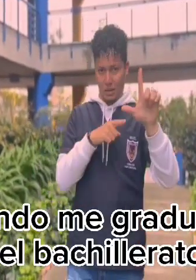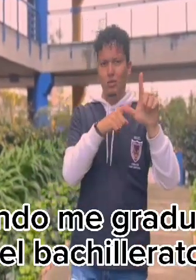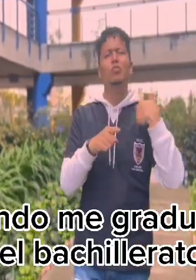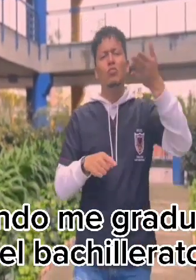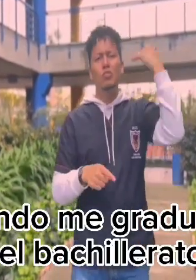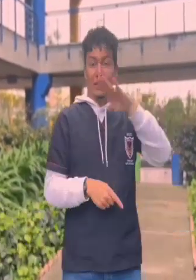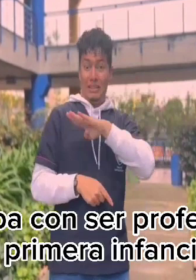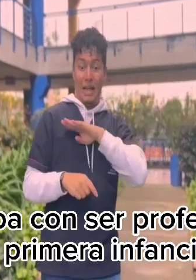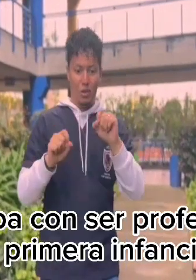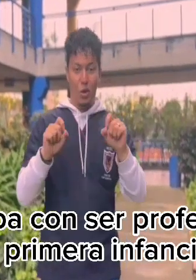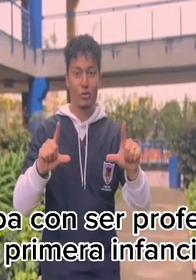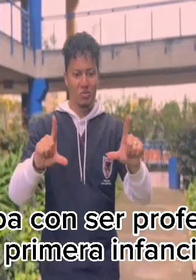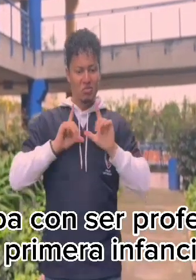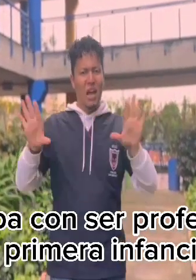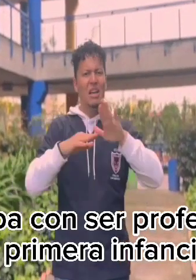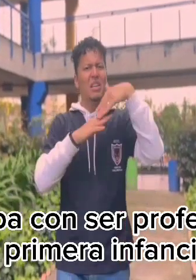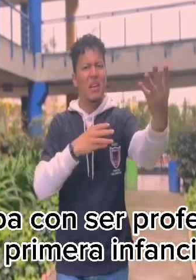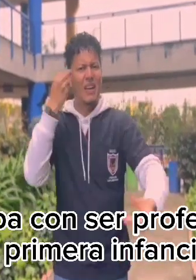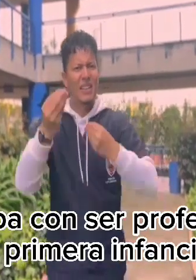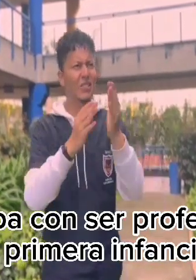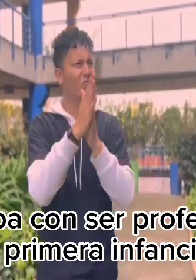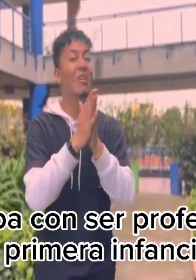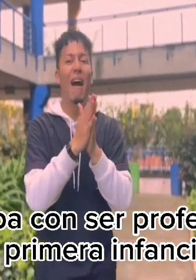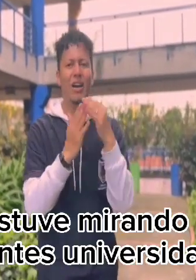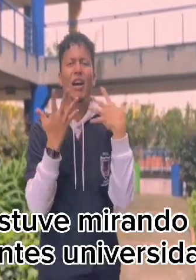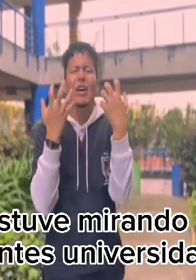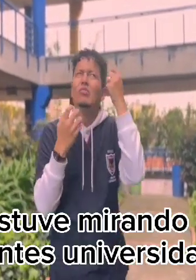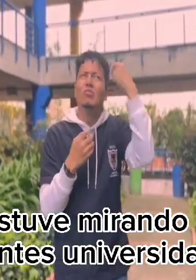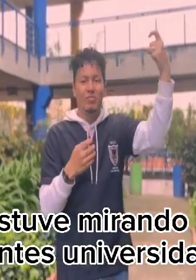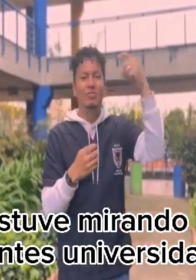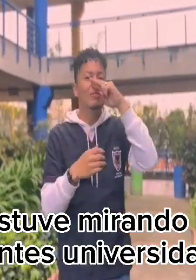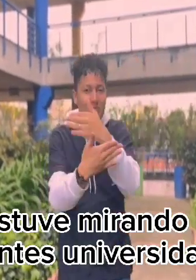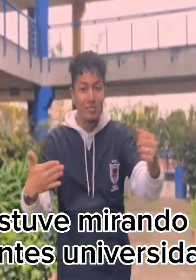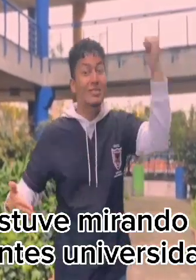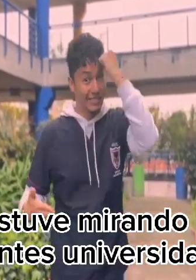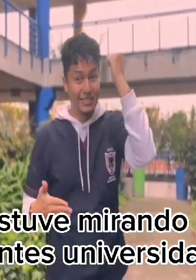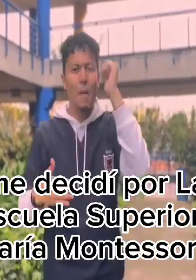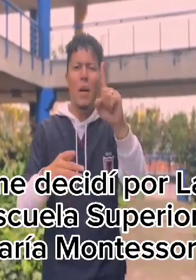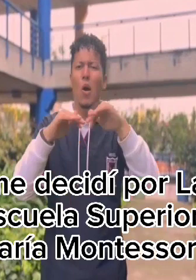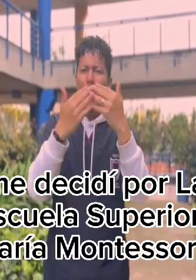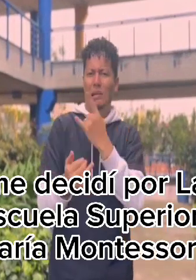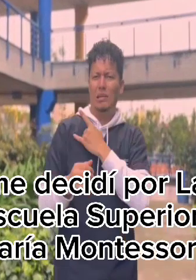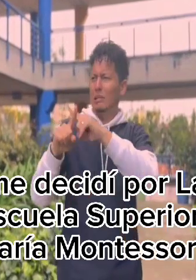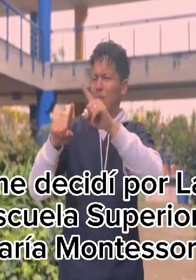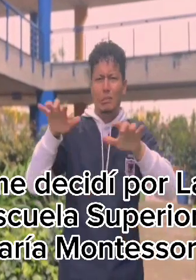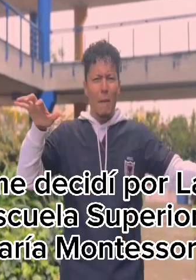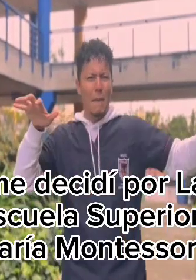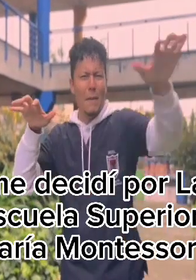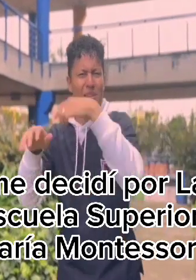bachillerato, soñaba con ser profesor de primera infancia. Estuve mirando diferentes universidades y me decidí por la Escuela Superior